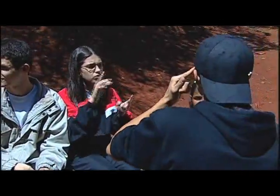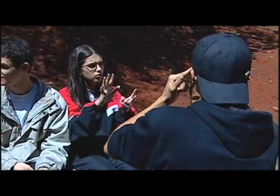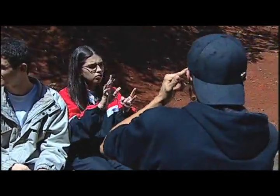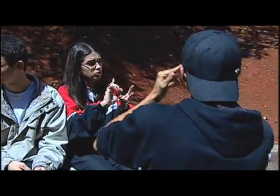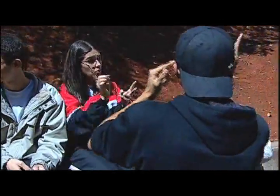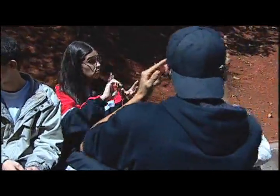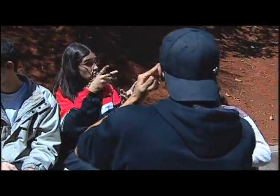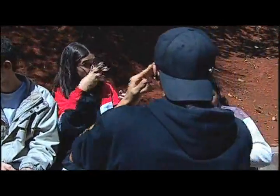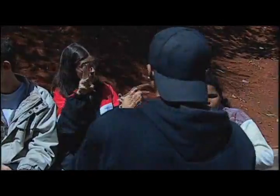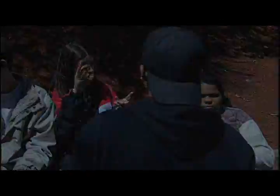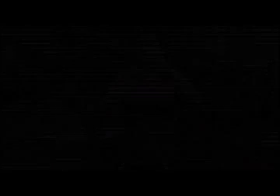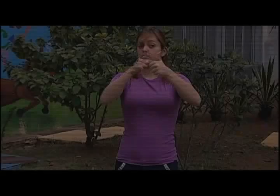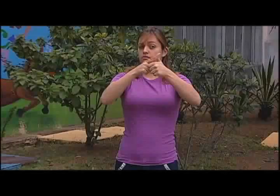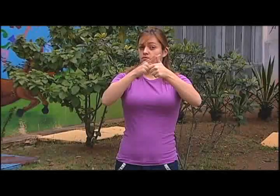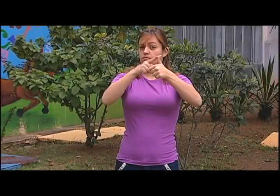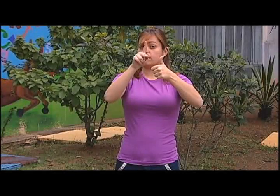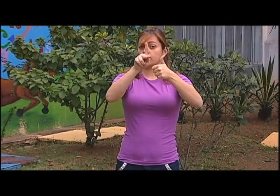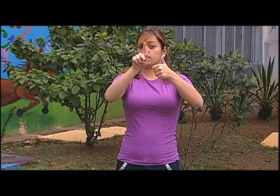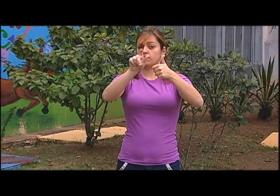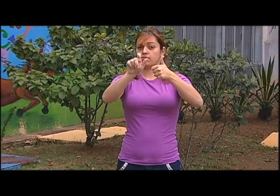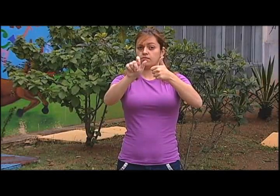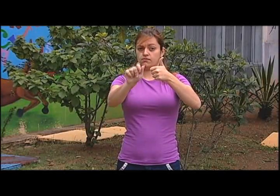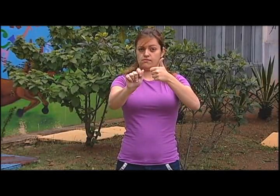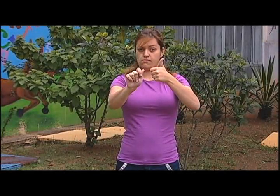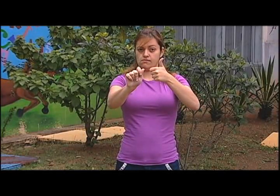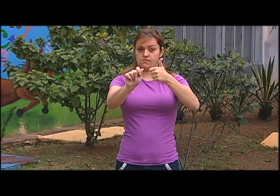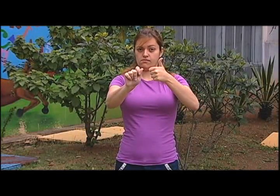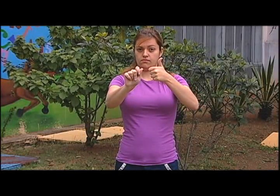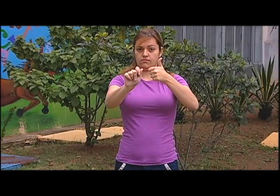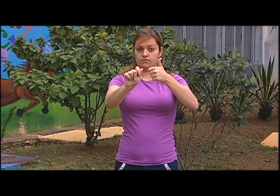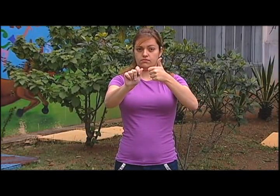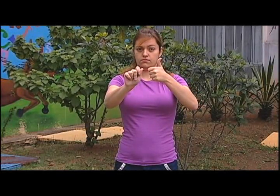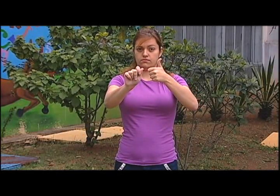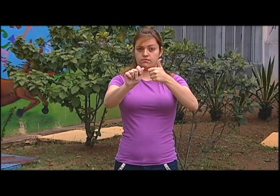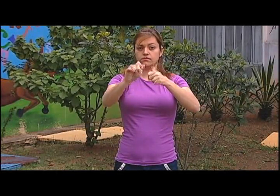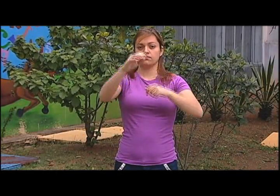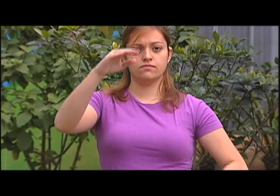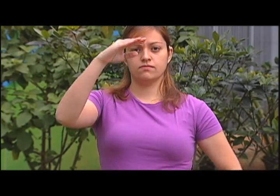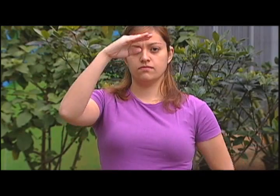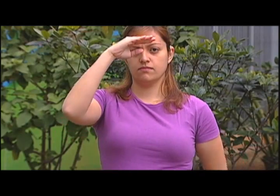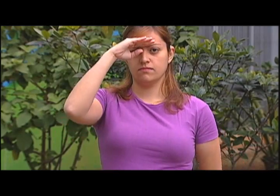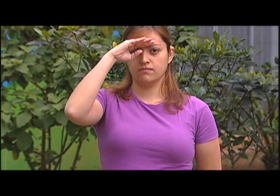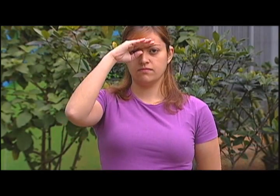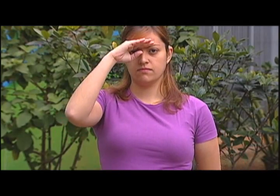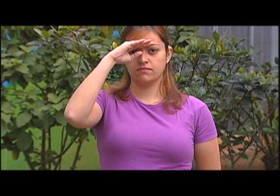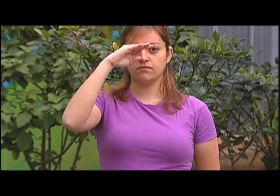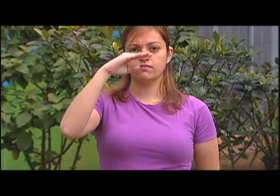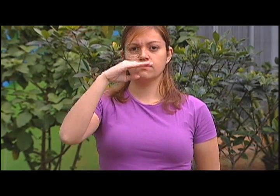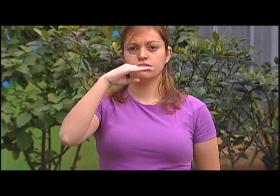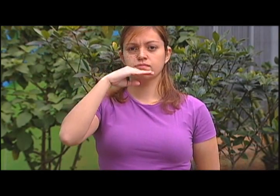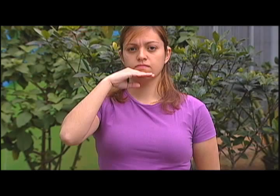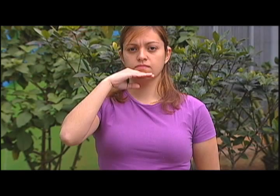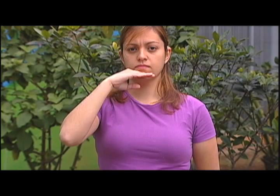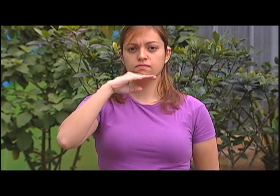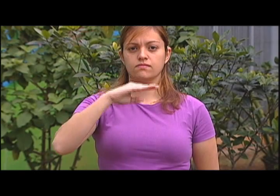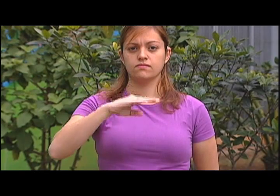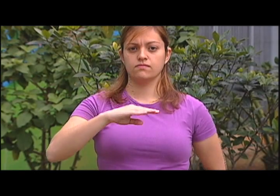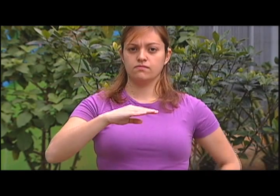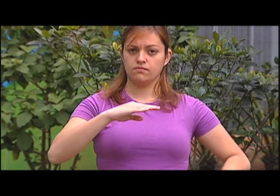línguas faladas. O ponto de articulação é o lugar onde o sinal é feito. Pode ser um espaço neutro na frente do